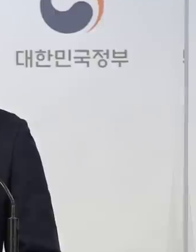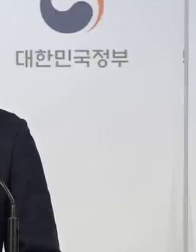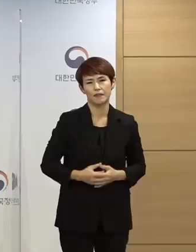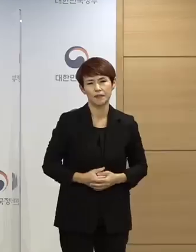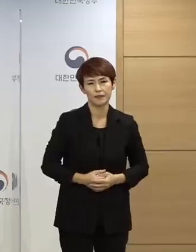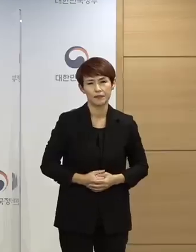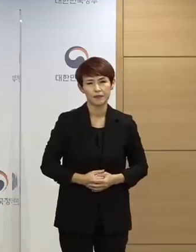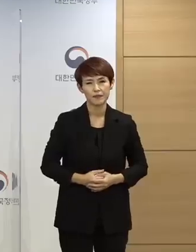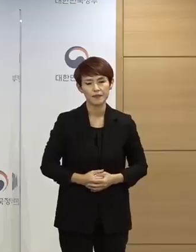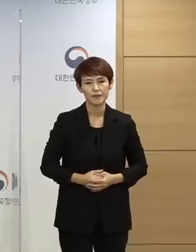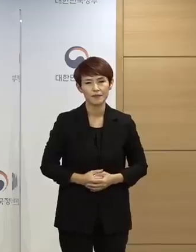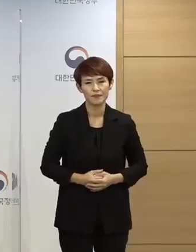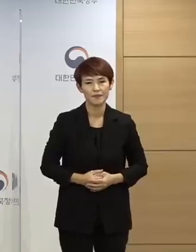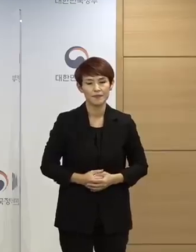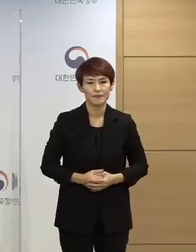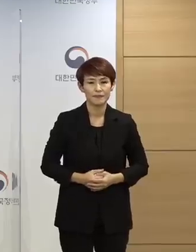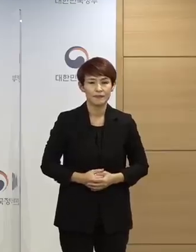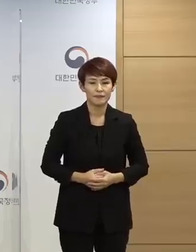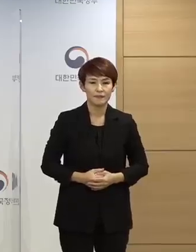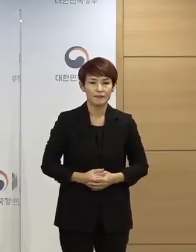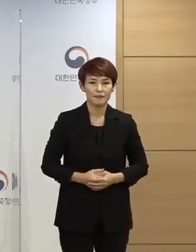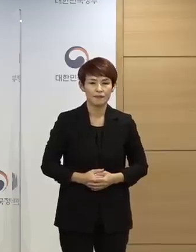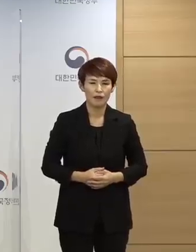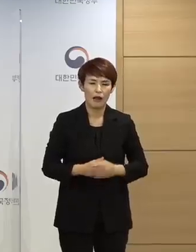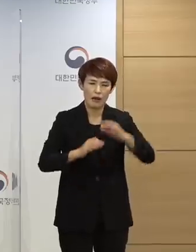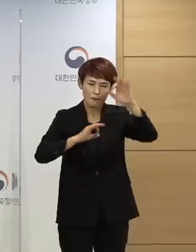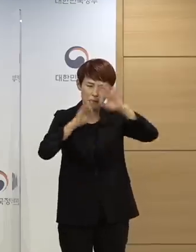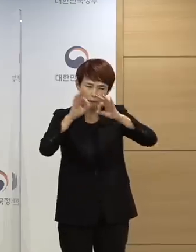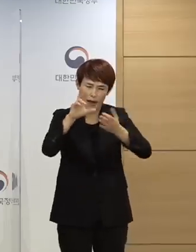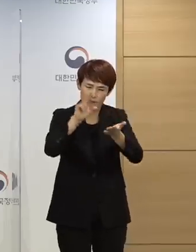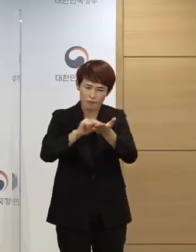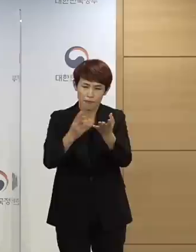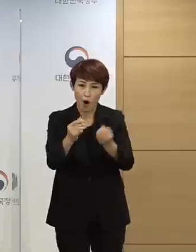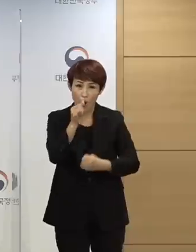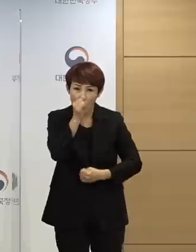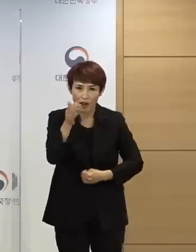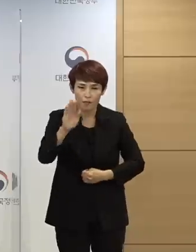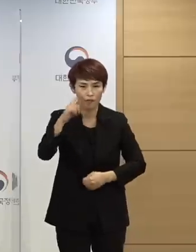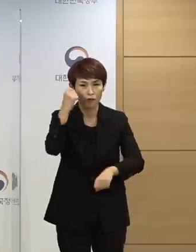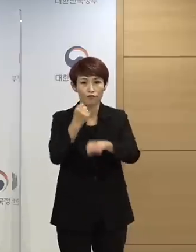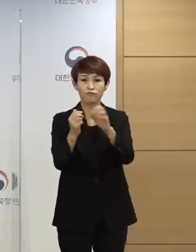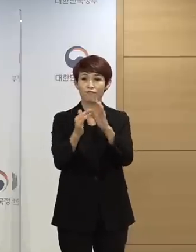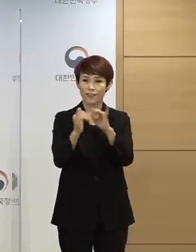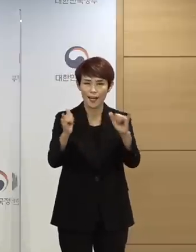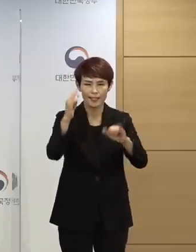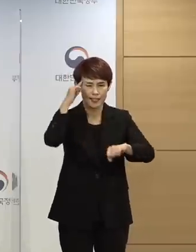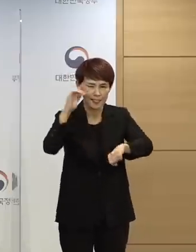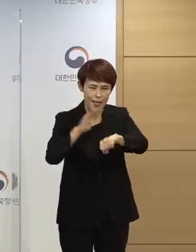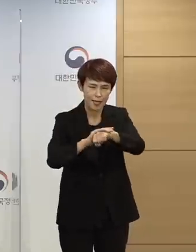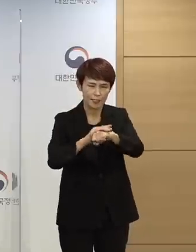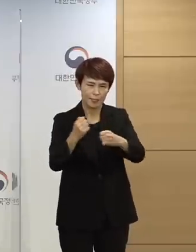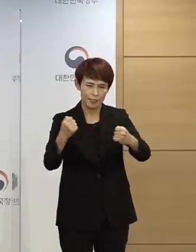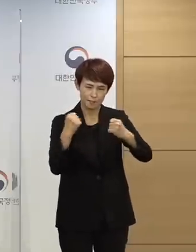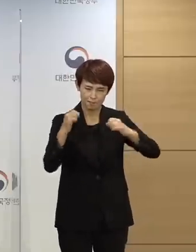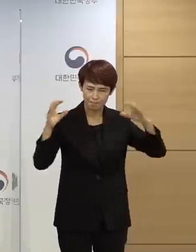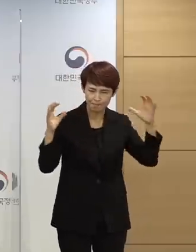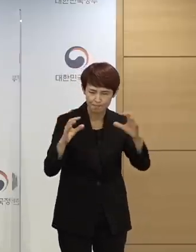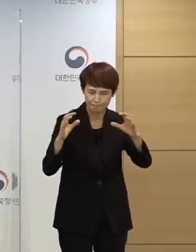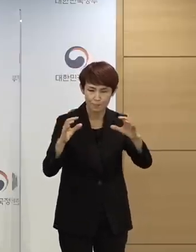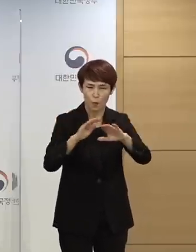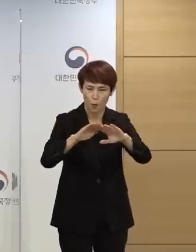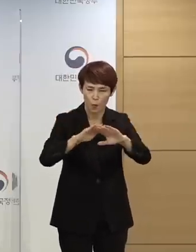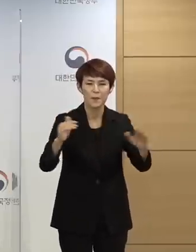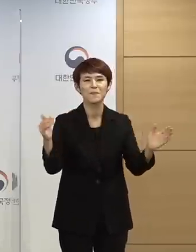하였습니다. 그동안 여러 시행착오를 겪었지만 우리 연구진들은 지혜를 모아 슬기롭게